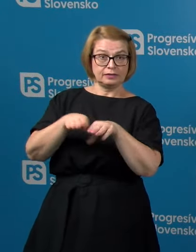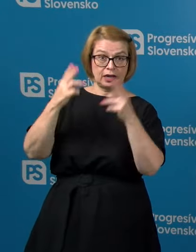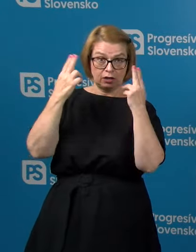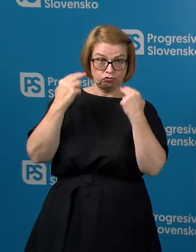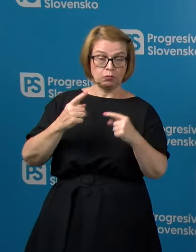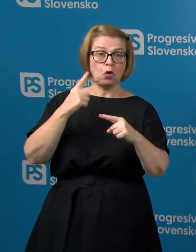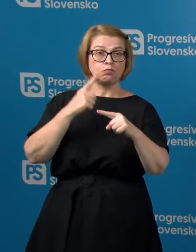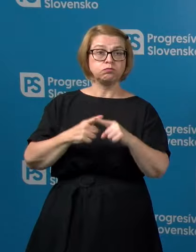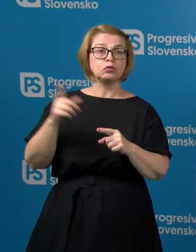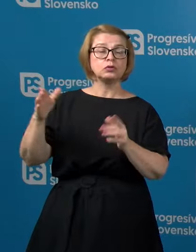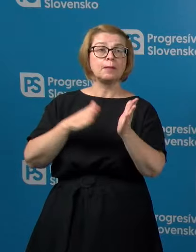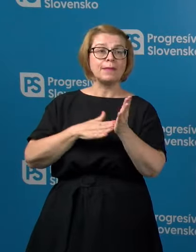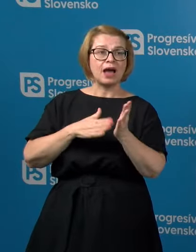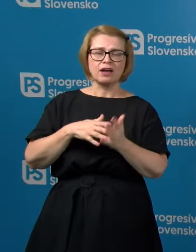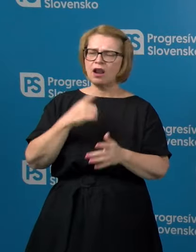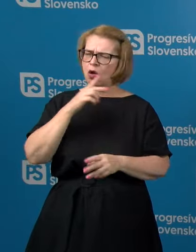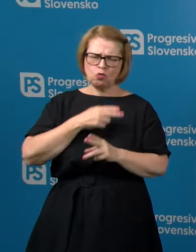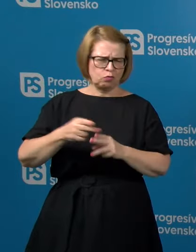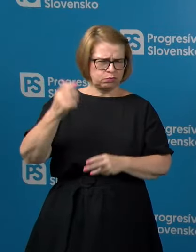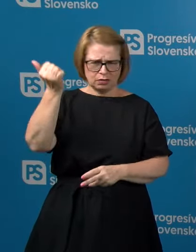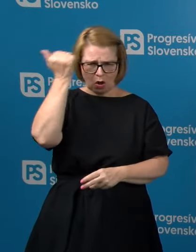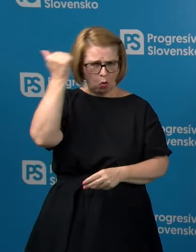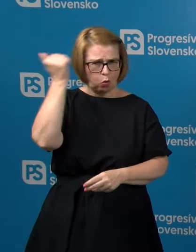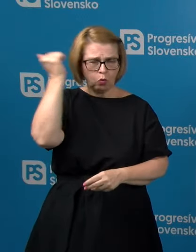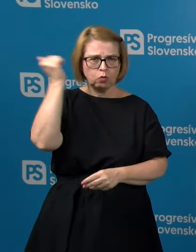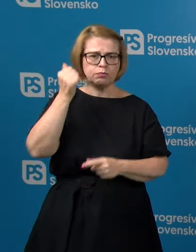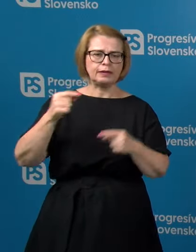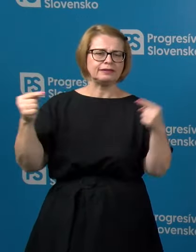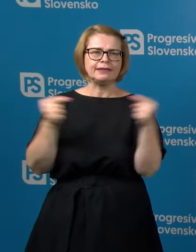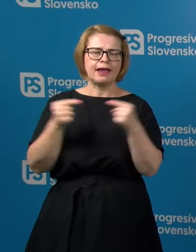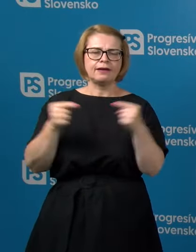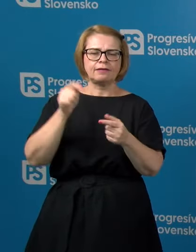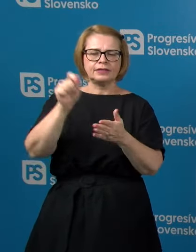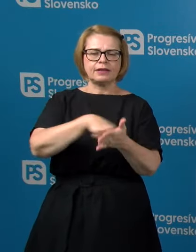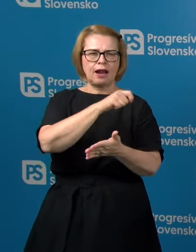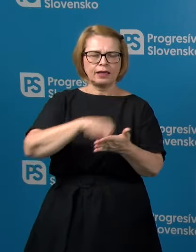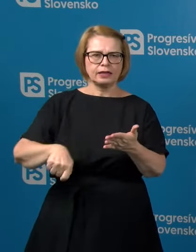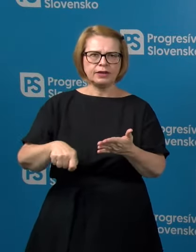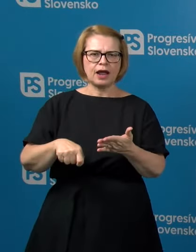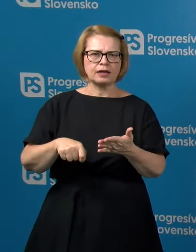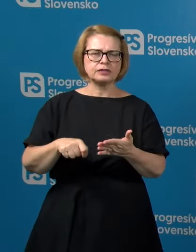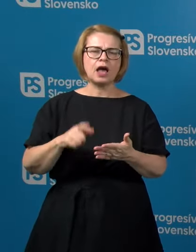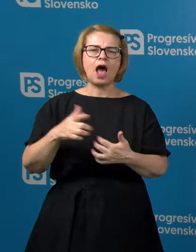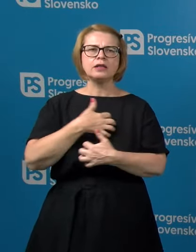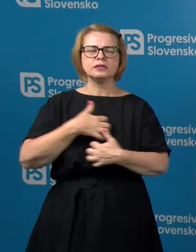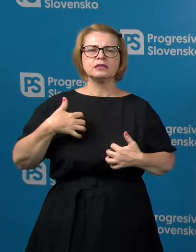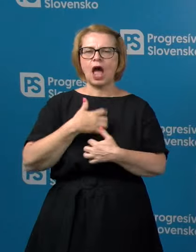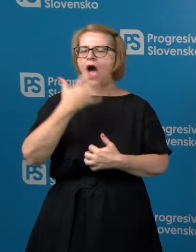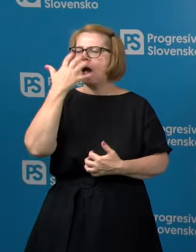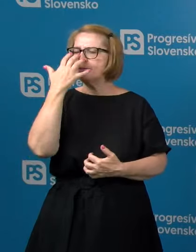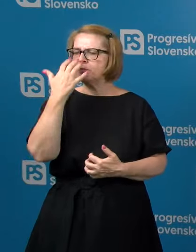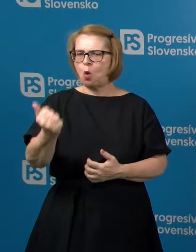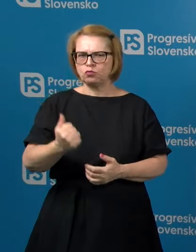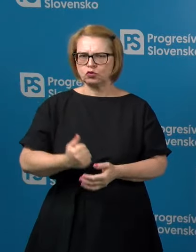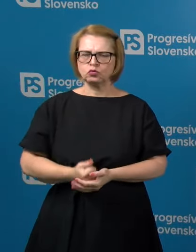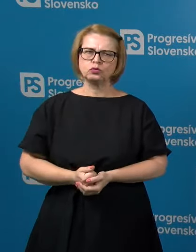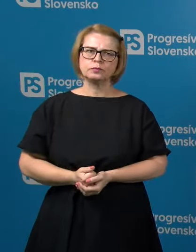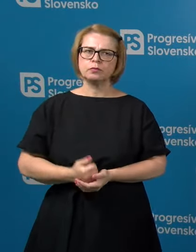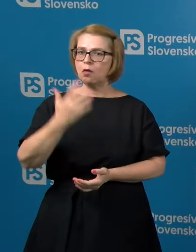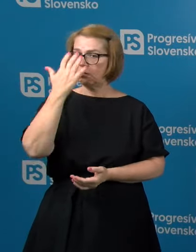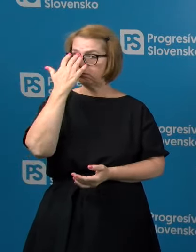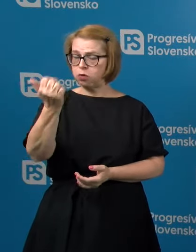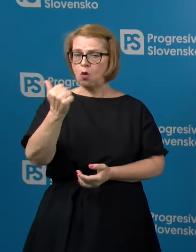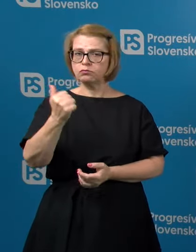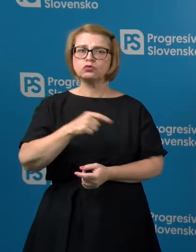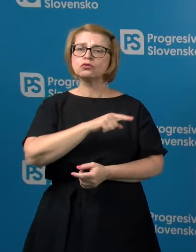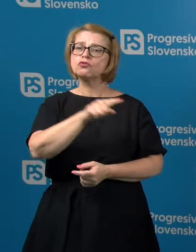eminencie úplnej tuposti, nenávistnej likvidácii a zbesilej snahe o pomstu. Pomstu